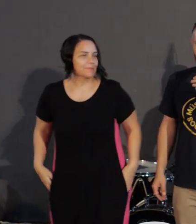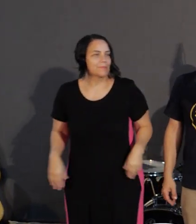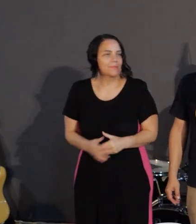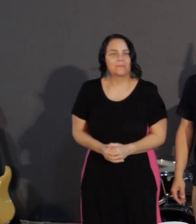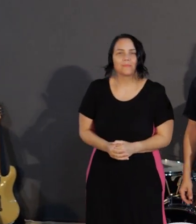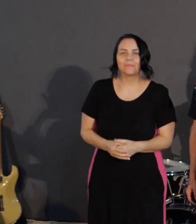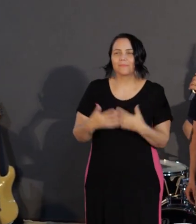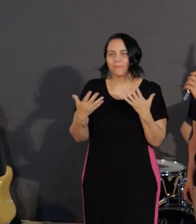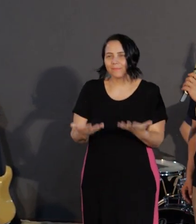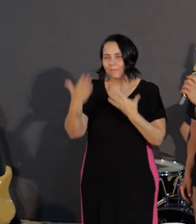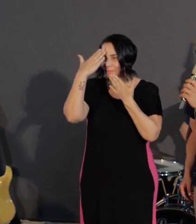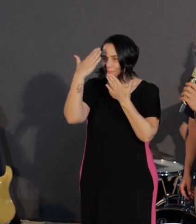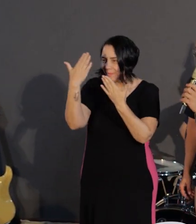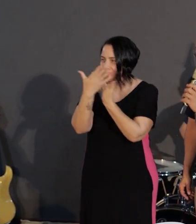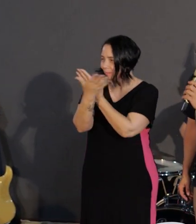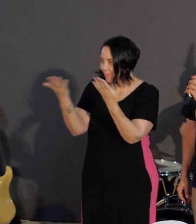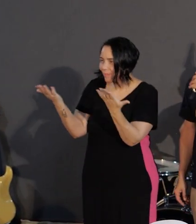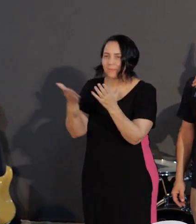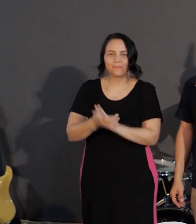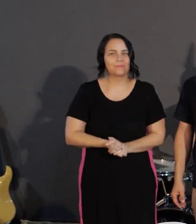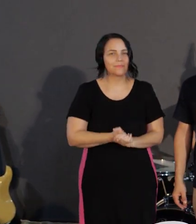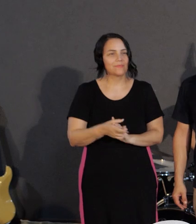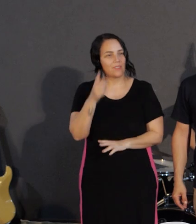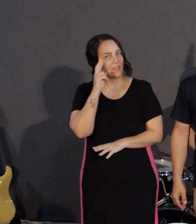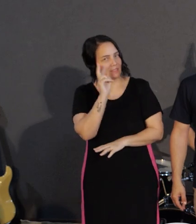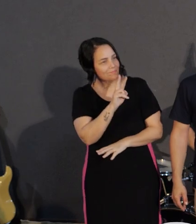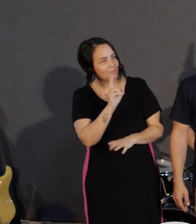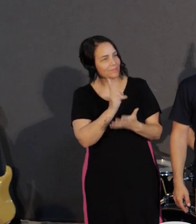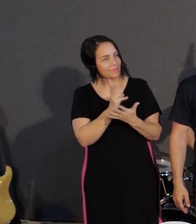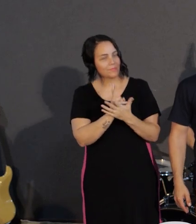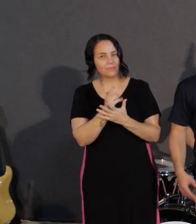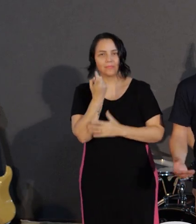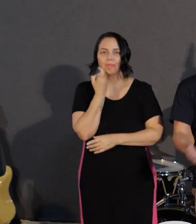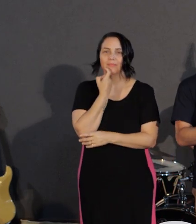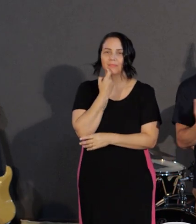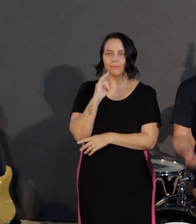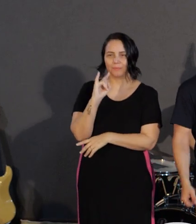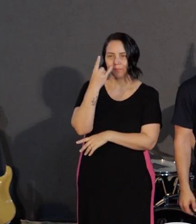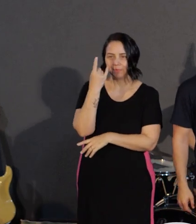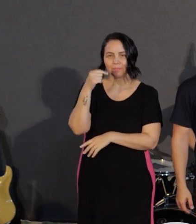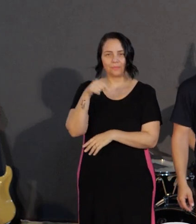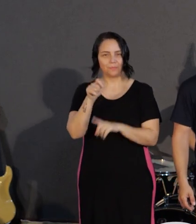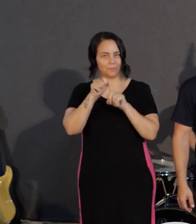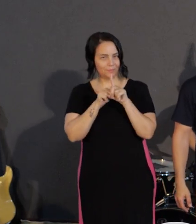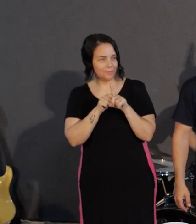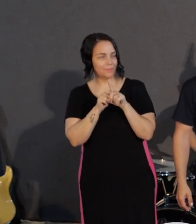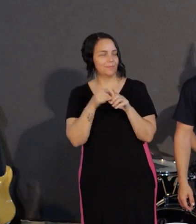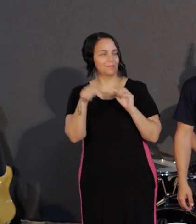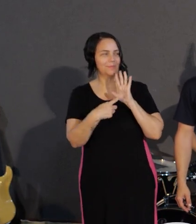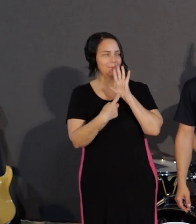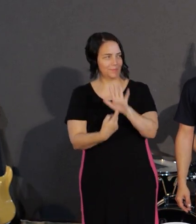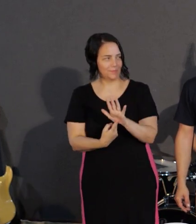Então, pessoal, muito obrigado pela presença de todos. Fiquem ligados, sempre na última sexta-feira do mês a gente tem um evento como esse, com outras